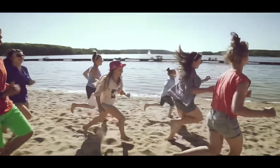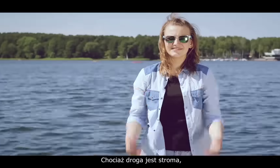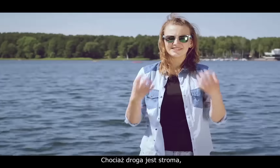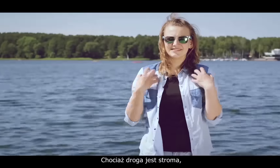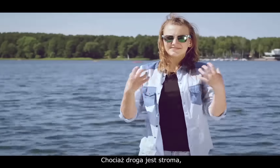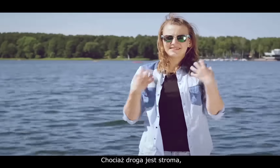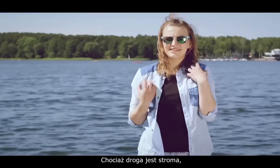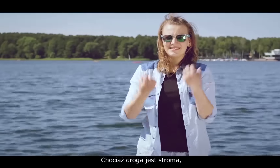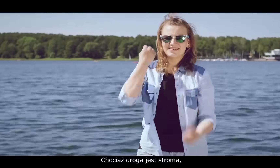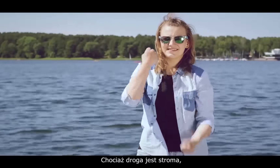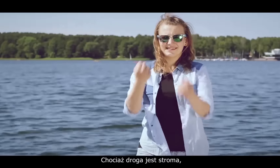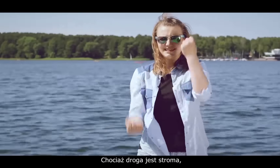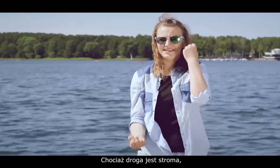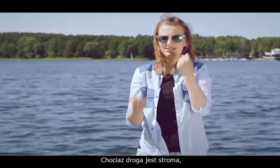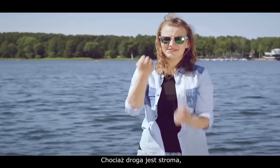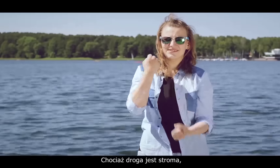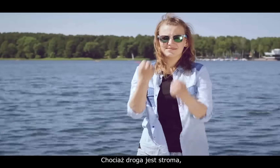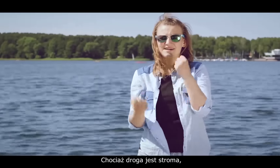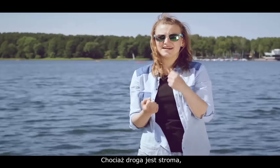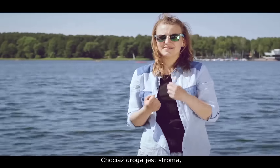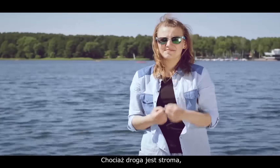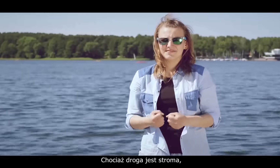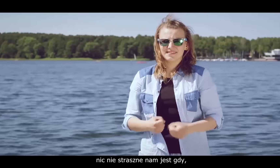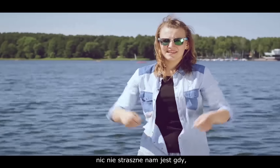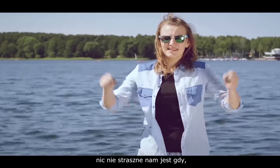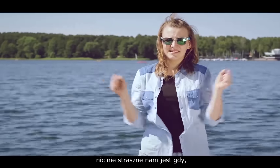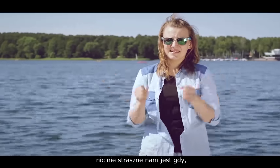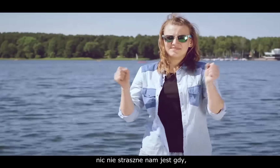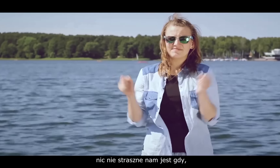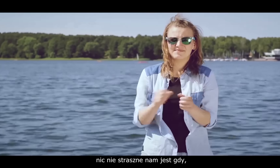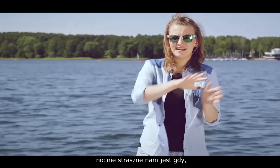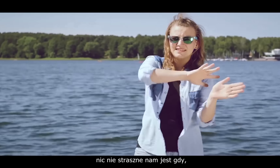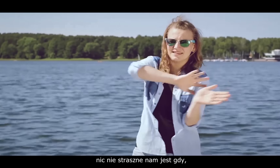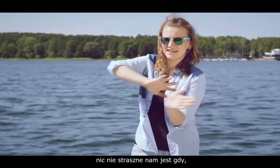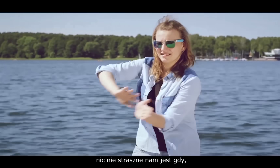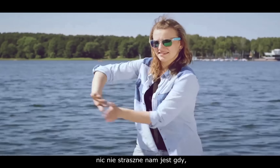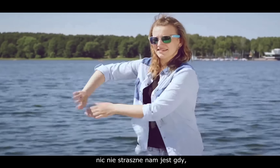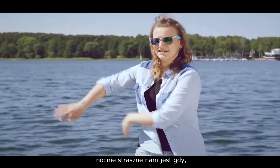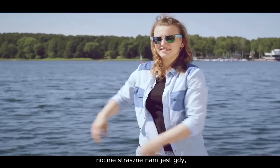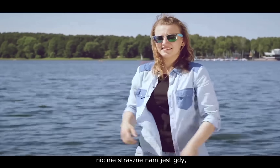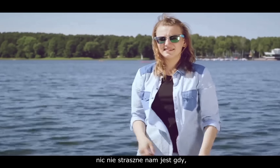Chociaż droga jest stroma, nic nie zdrażne nam jest wy